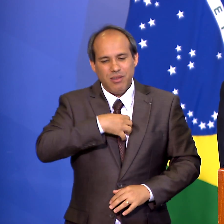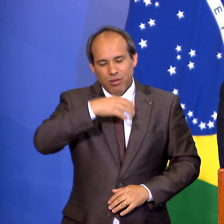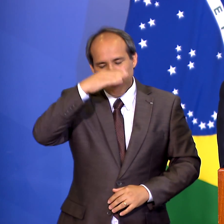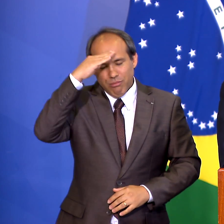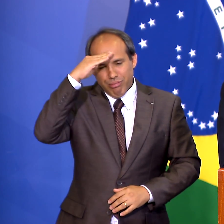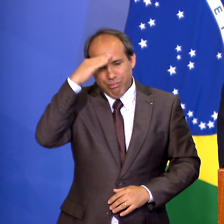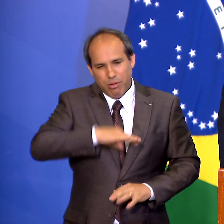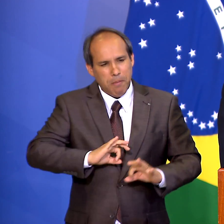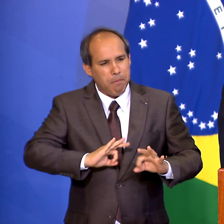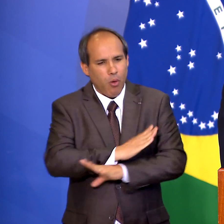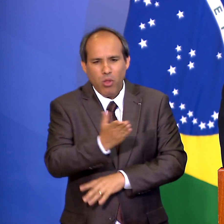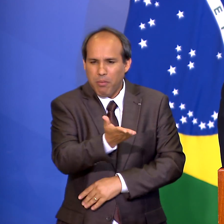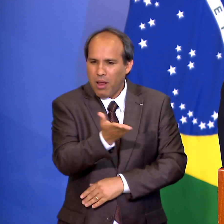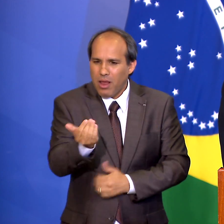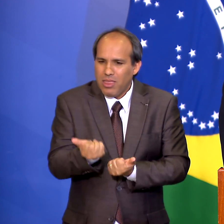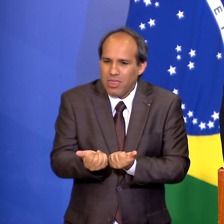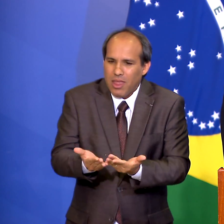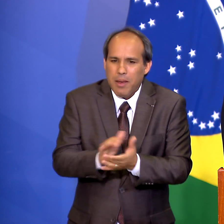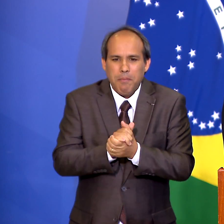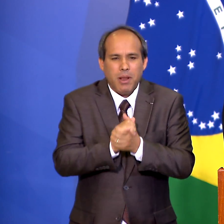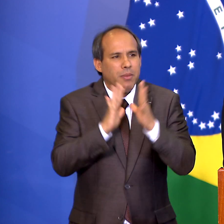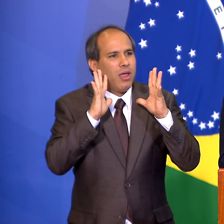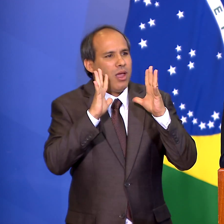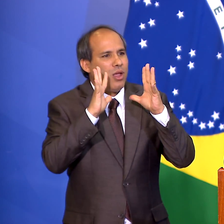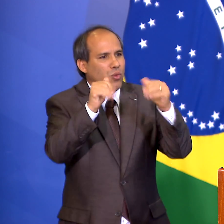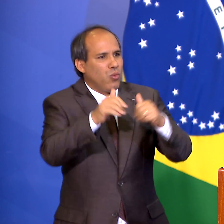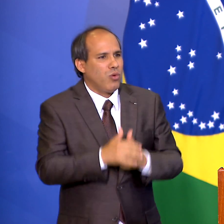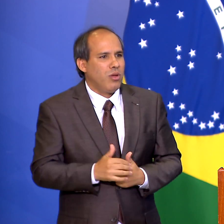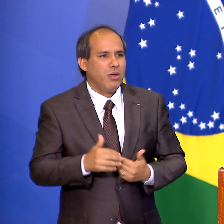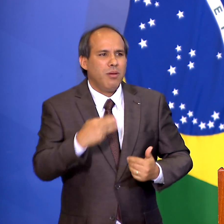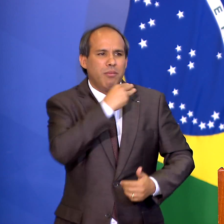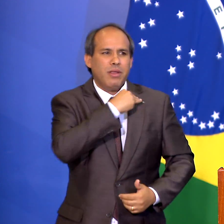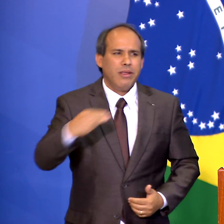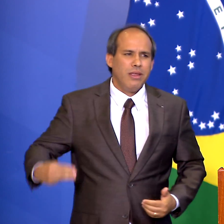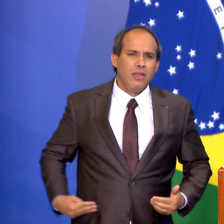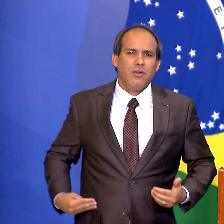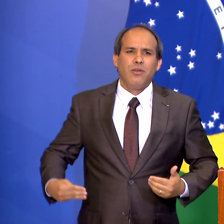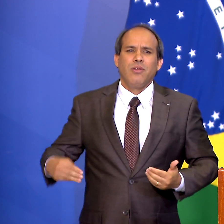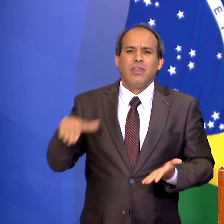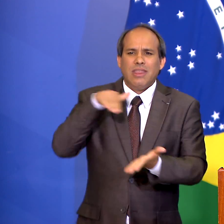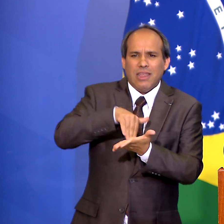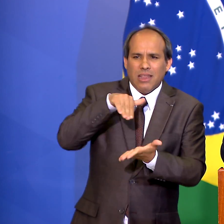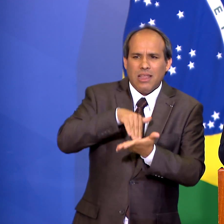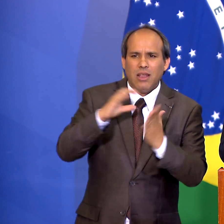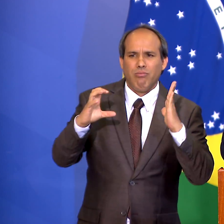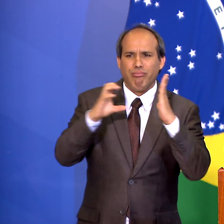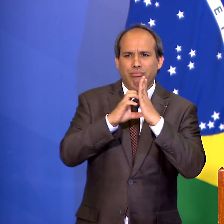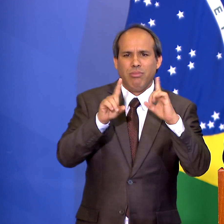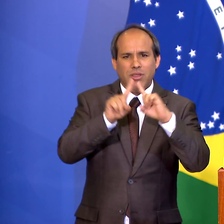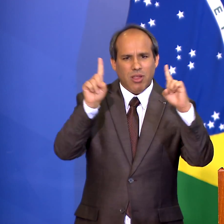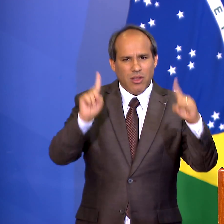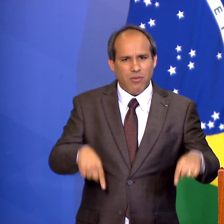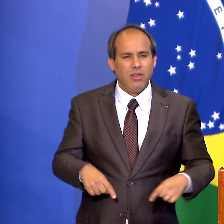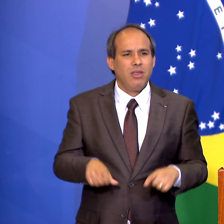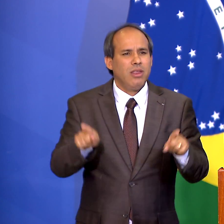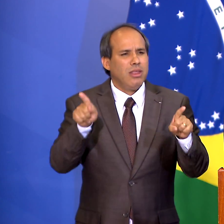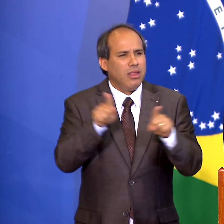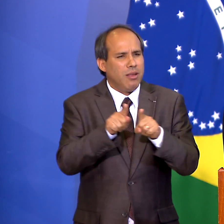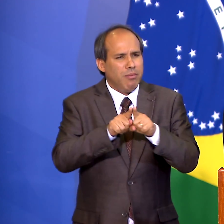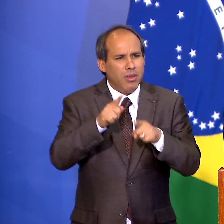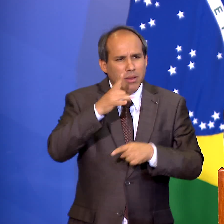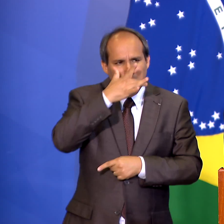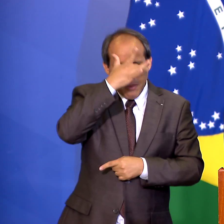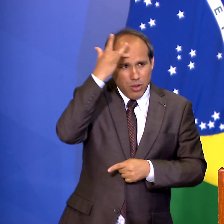preço. Parabéns a todos, ministros, secretários, servidores, pessoas da